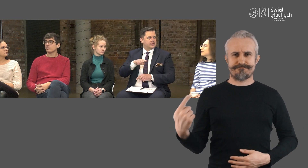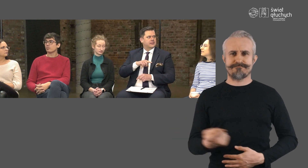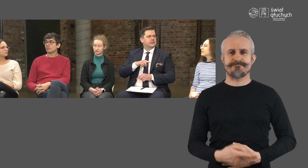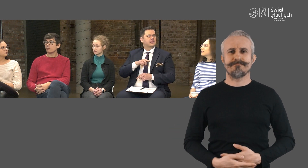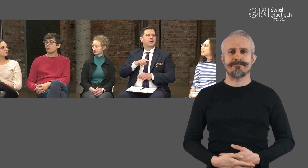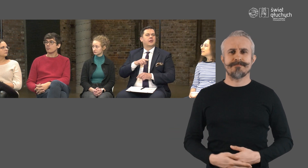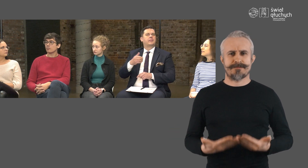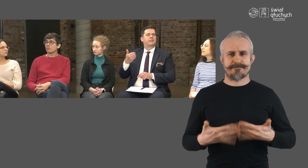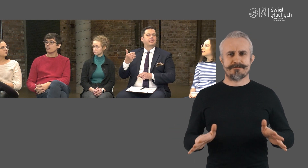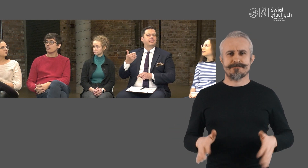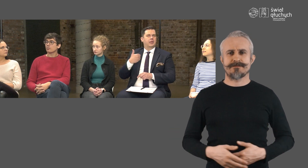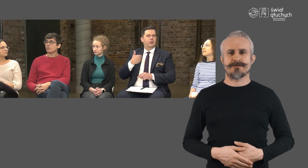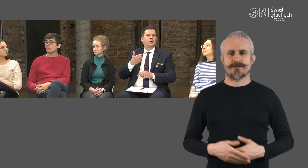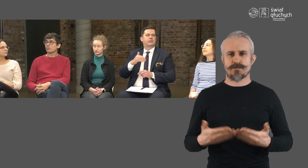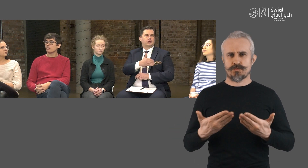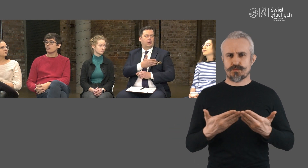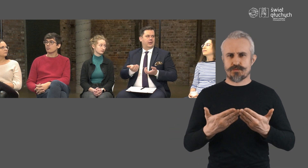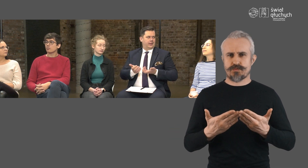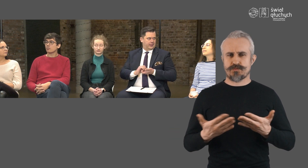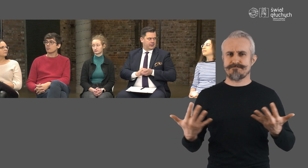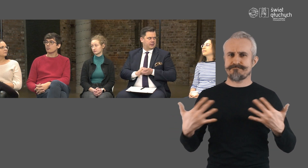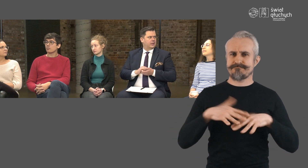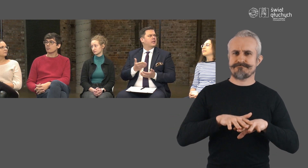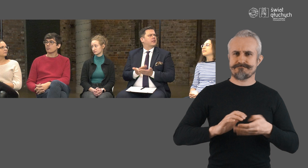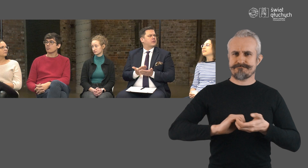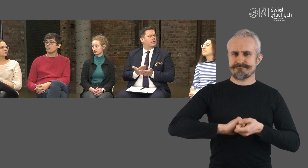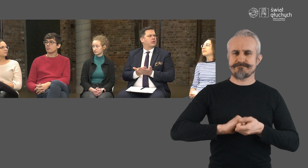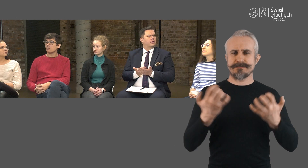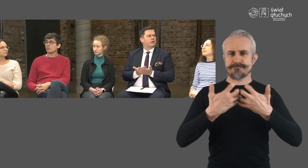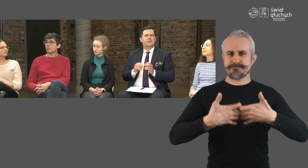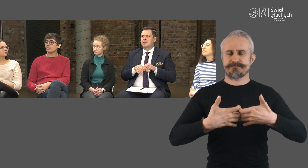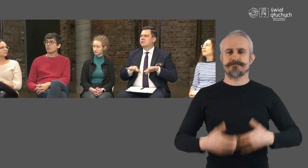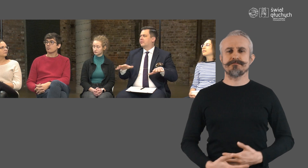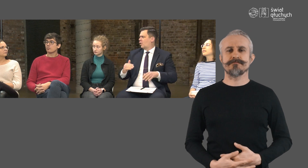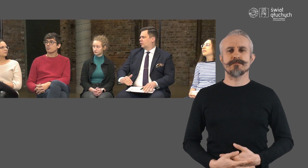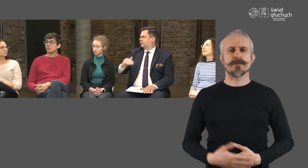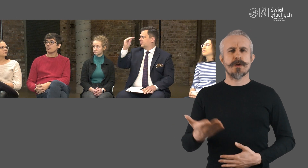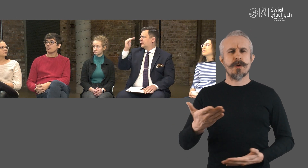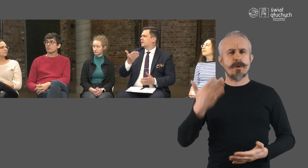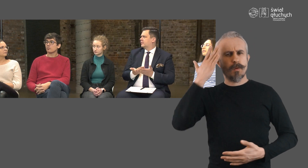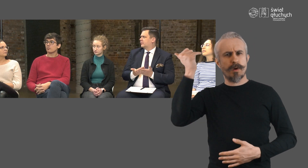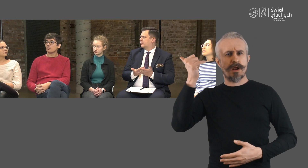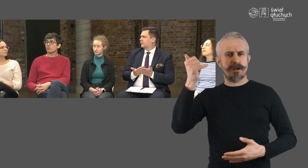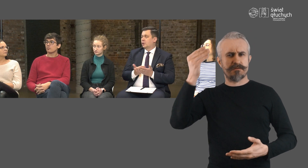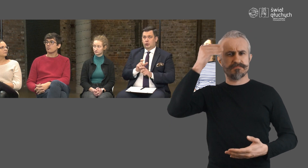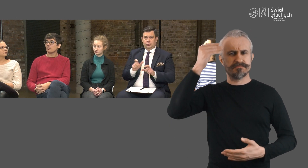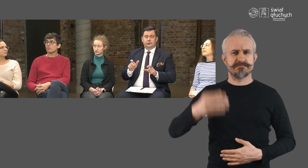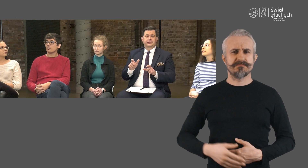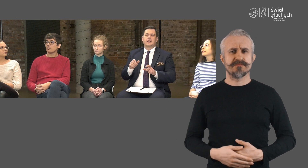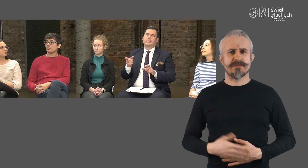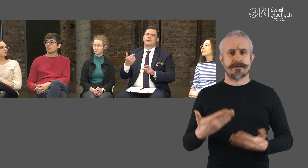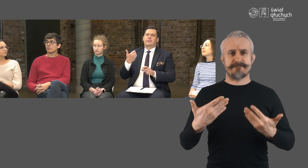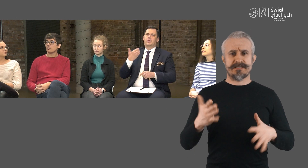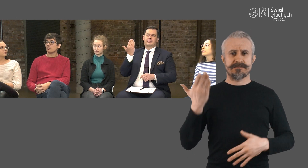Czy dużo z Was było w szkole integracyjnej i dlaczego? Dlaczego od dziecka w